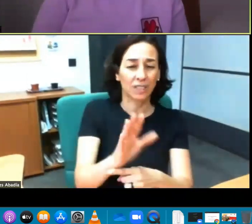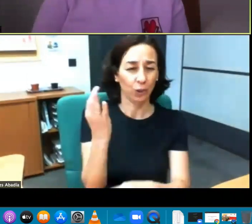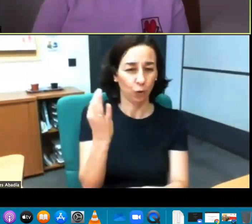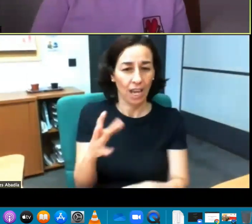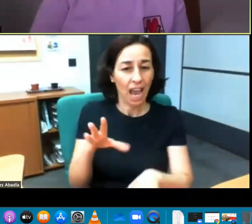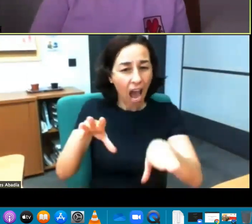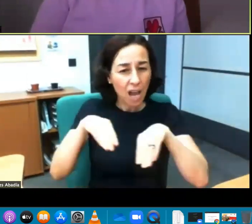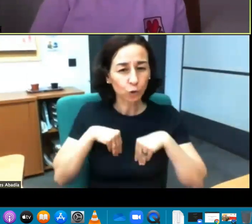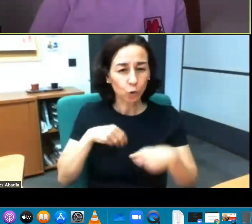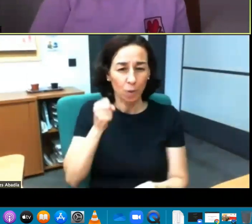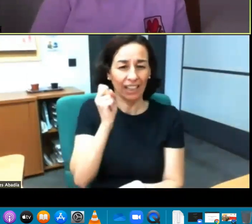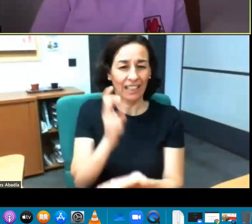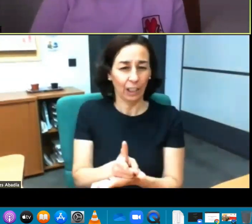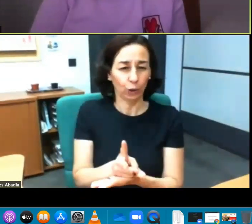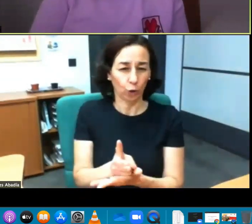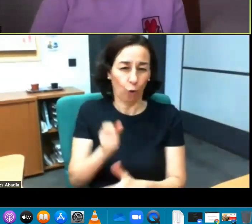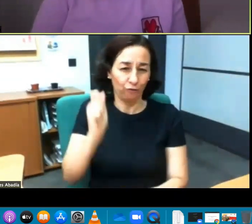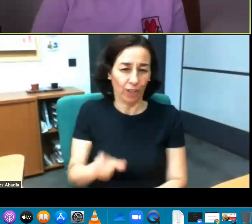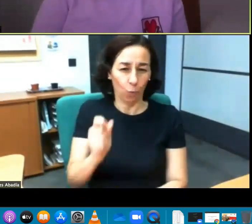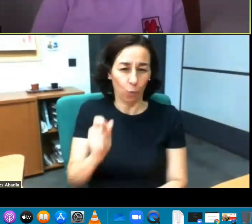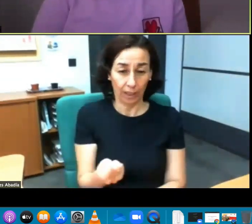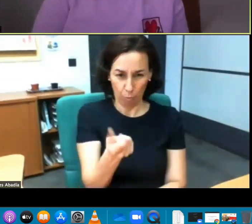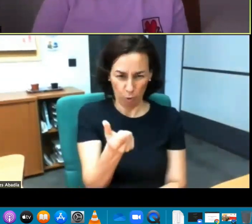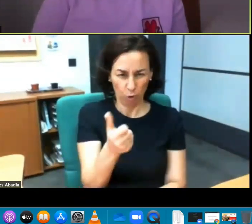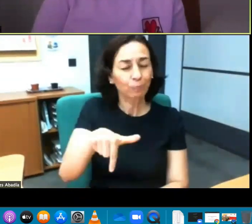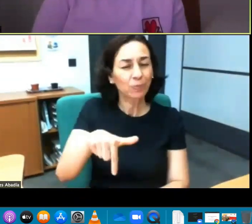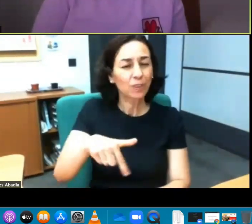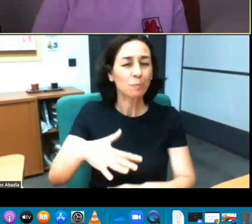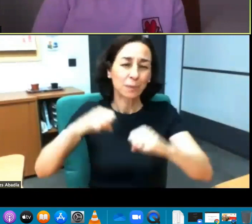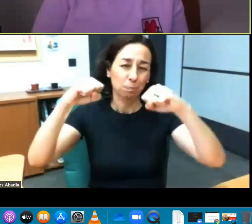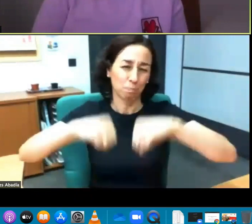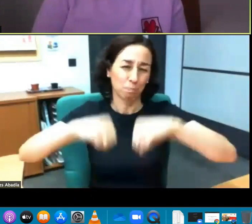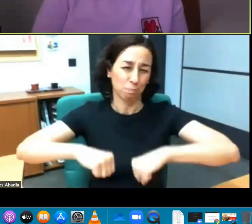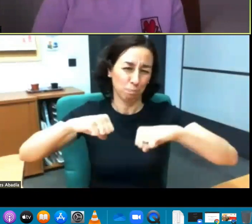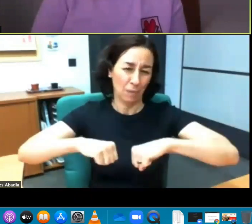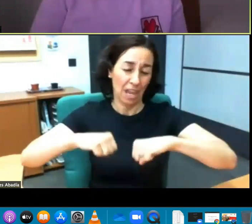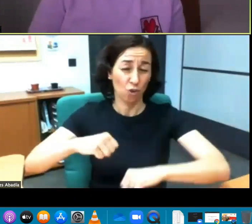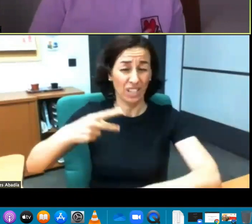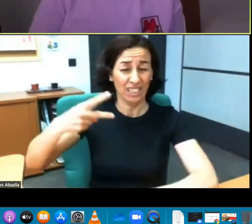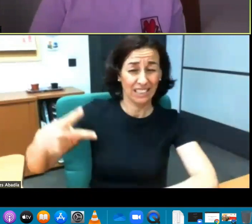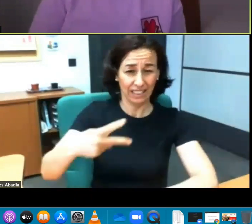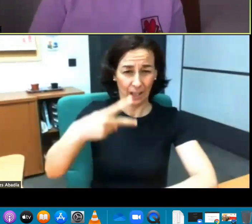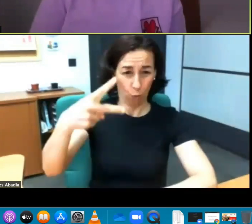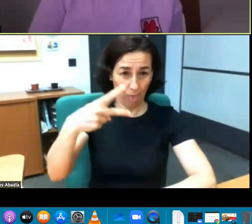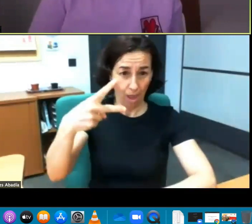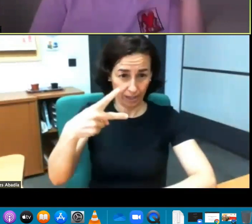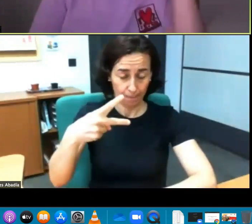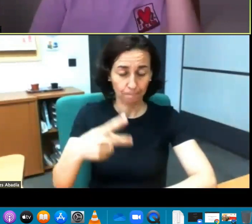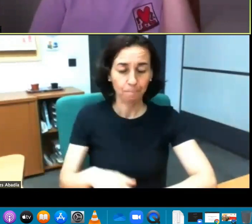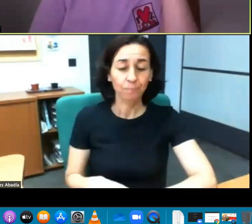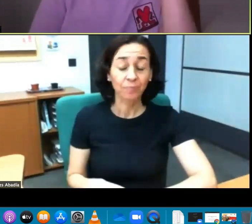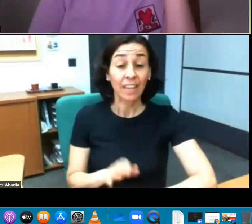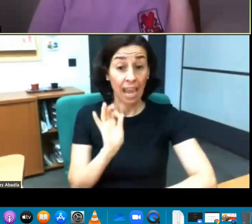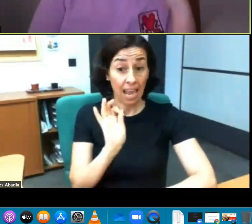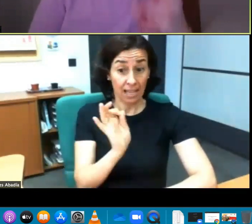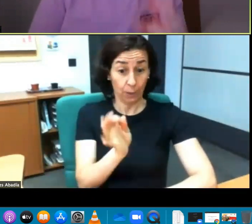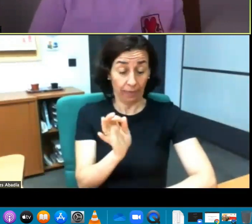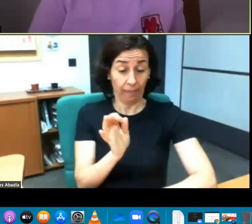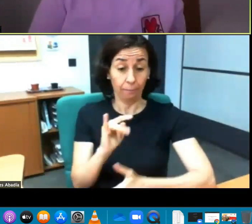el proyecto ya para más mayores, para educación secundaria. Es cierto que este proyecto